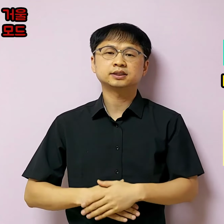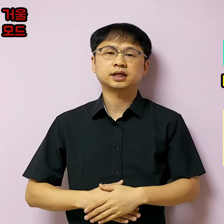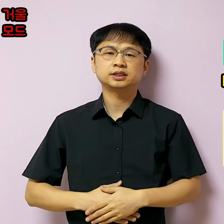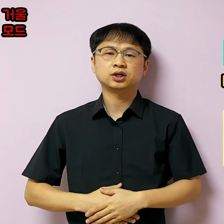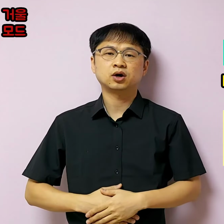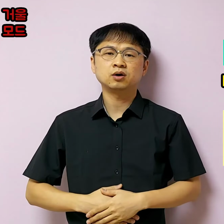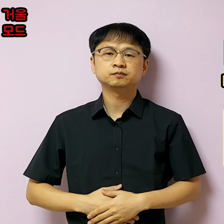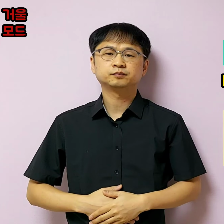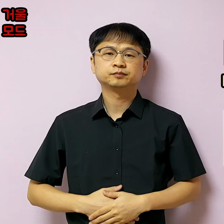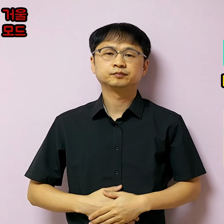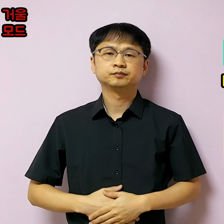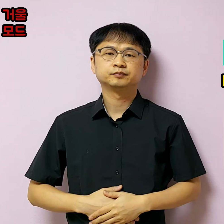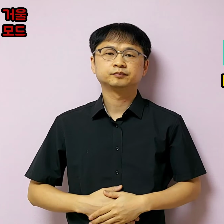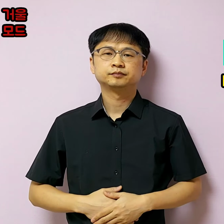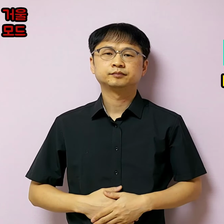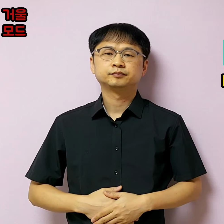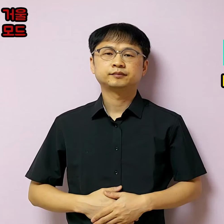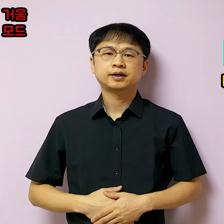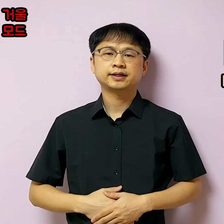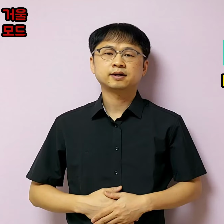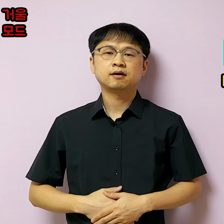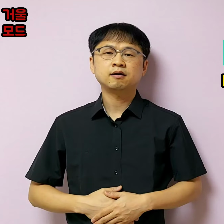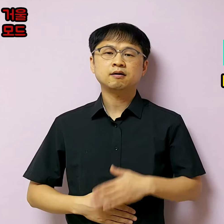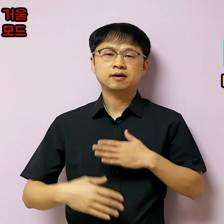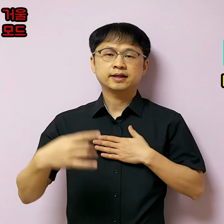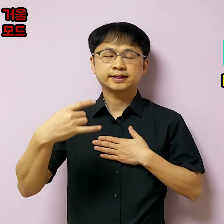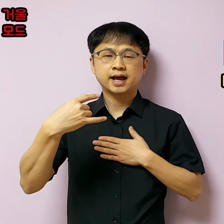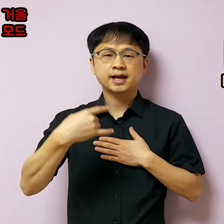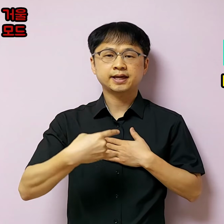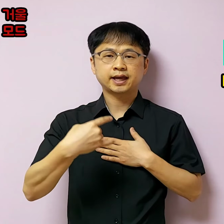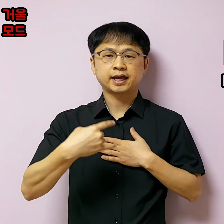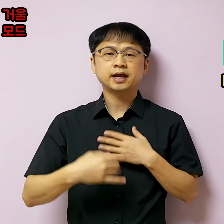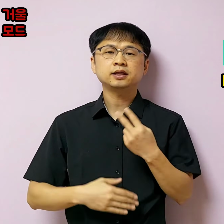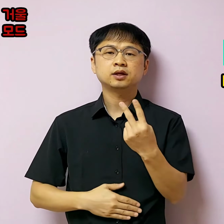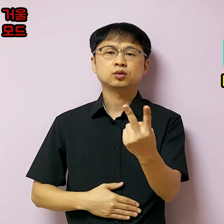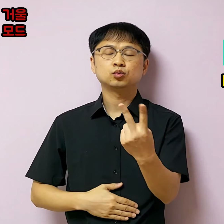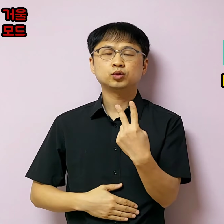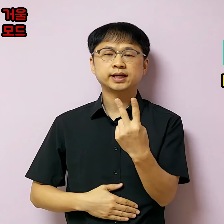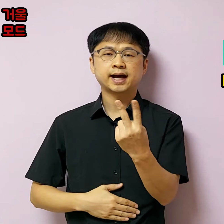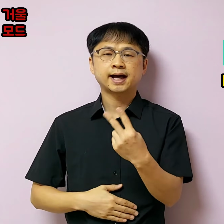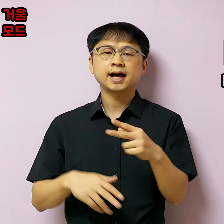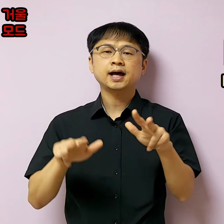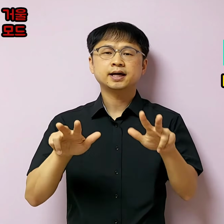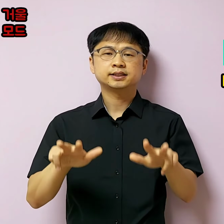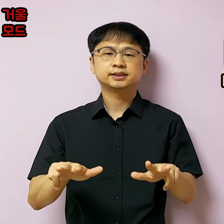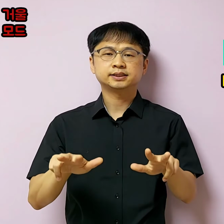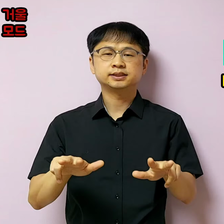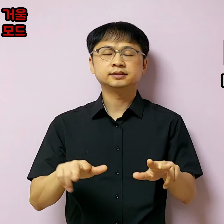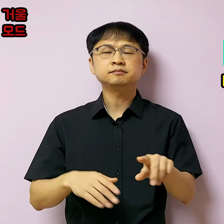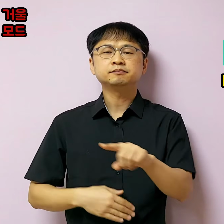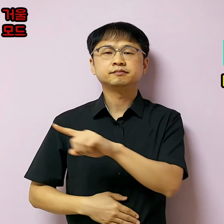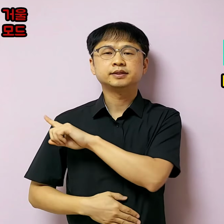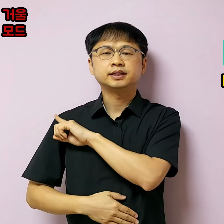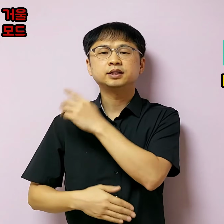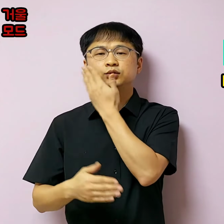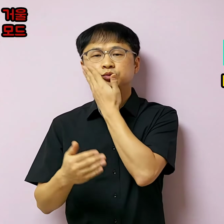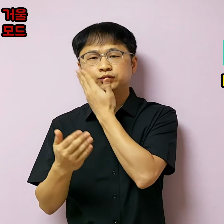뜻이 되겠죠. 네, 그래서 나에겐 우리가 지금